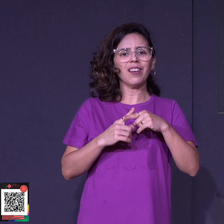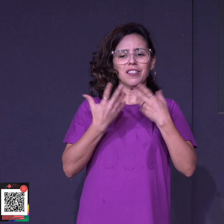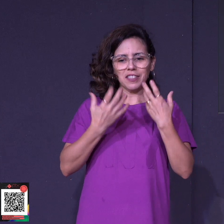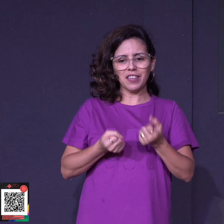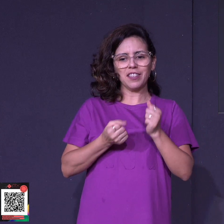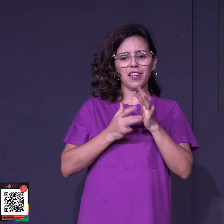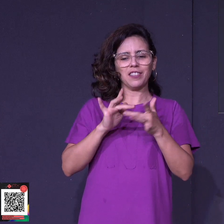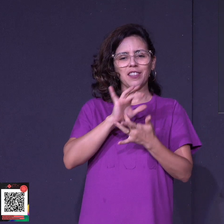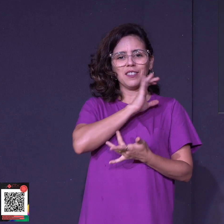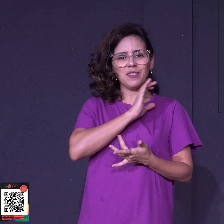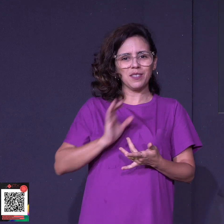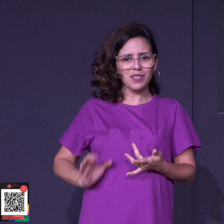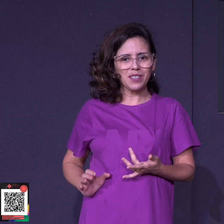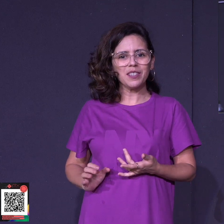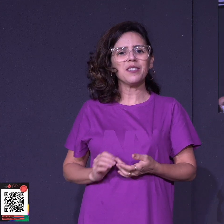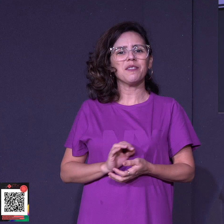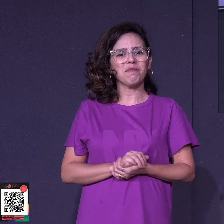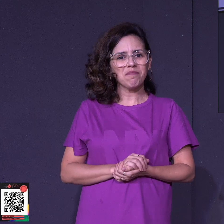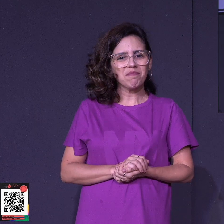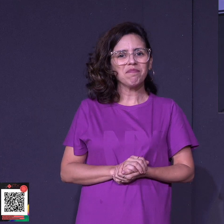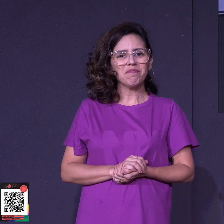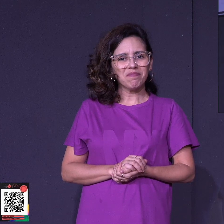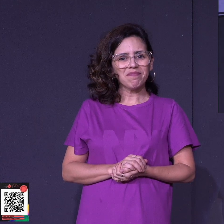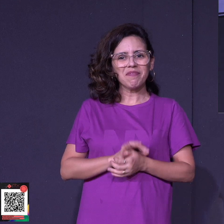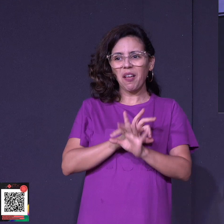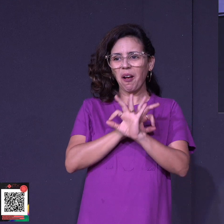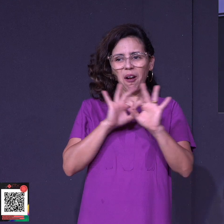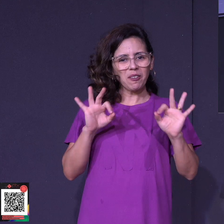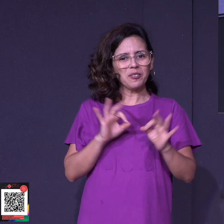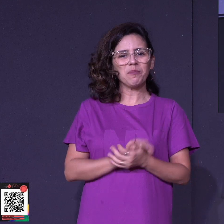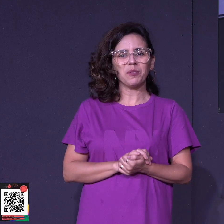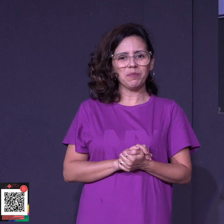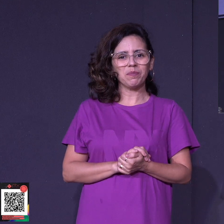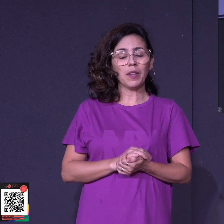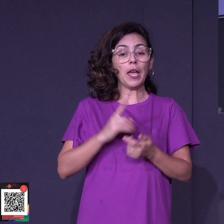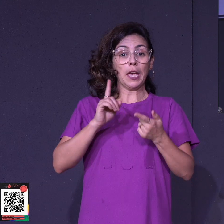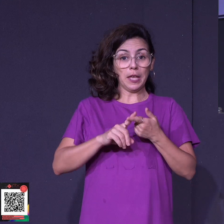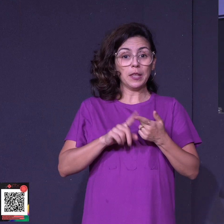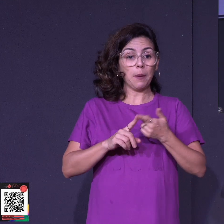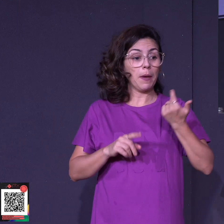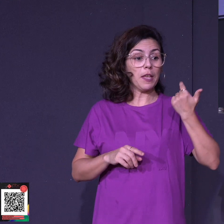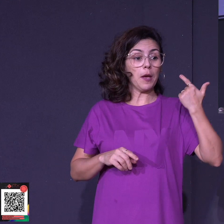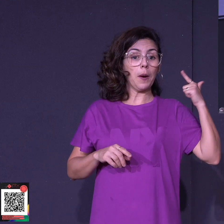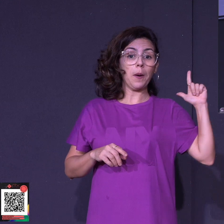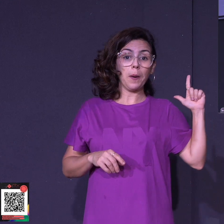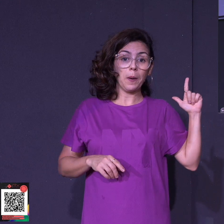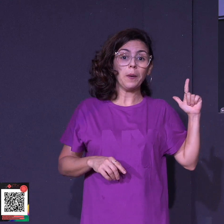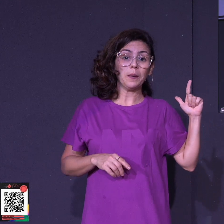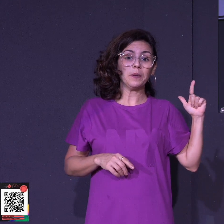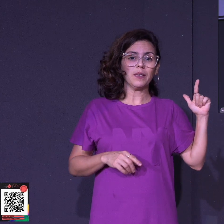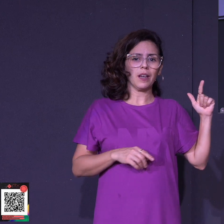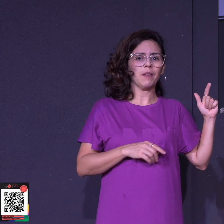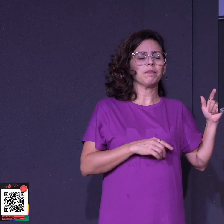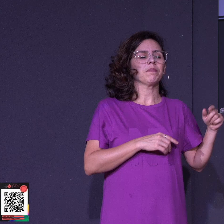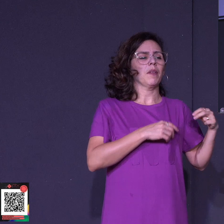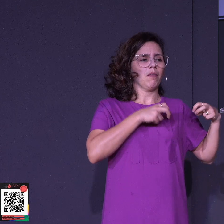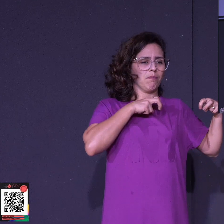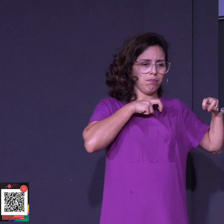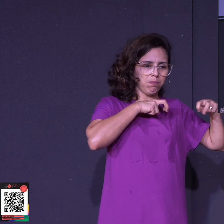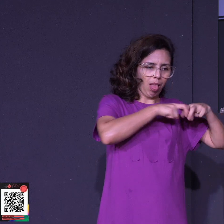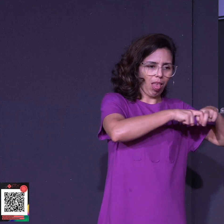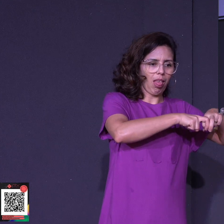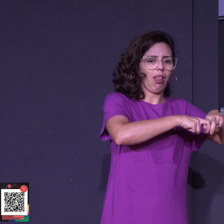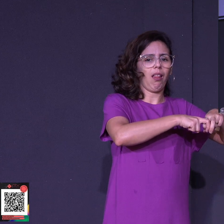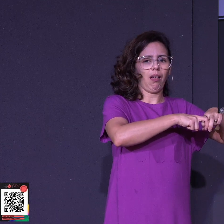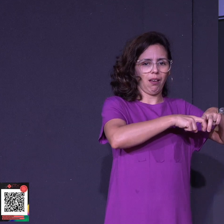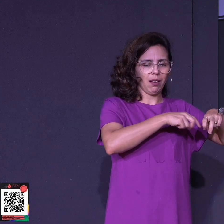abençoado, bateu. Disse: misericórdia, Jesus. Aí foi lá, pegou o telefone para acertar,